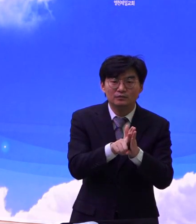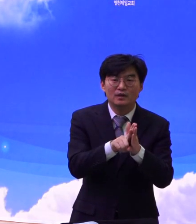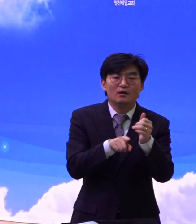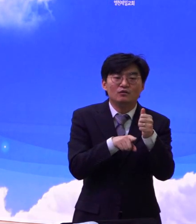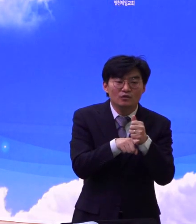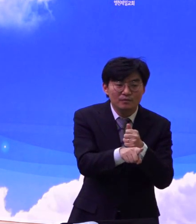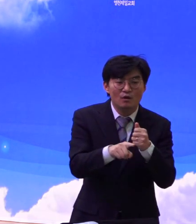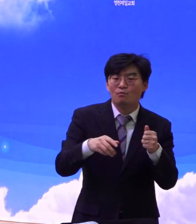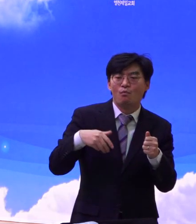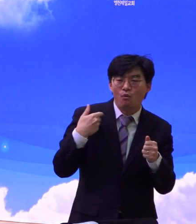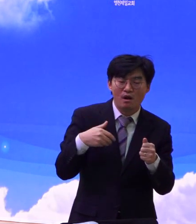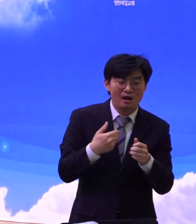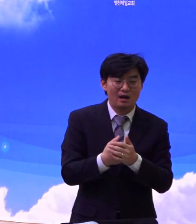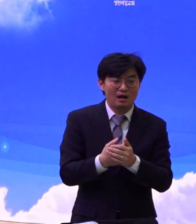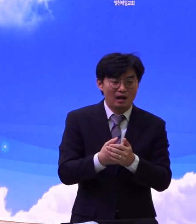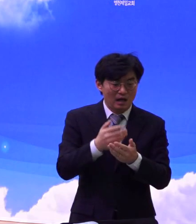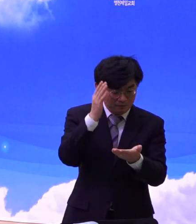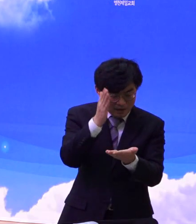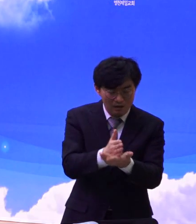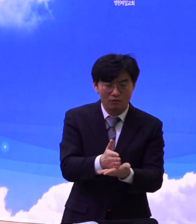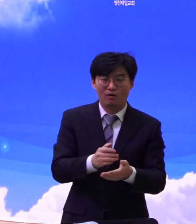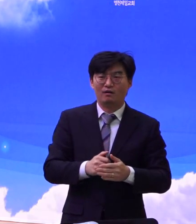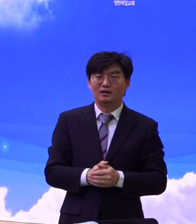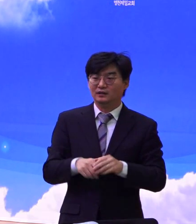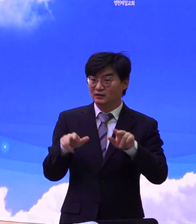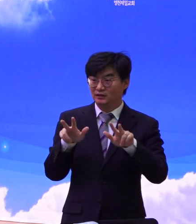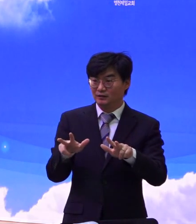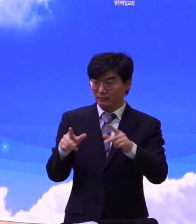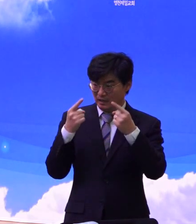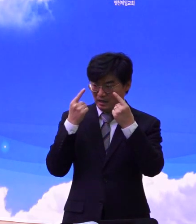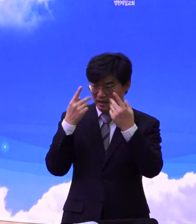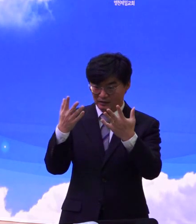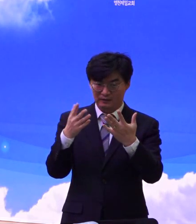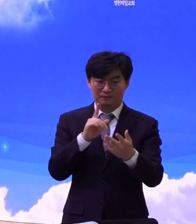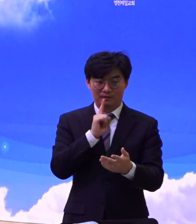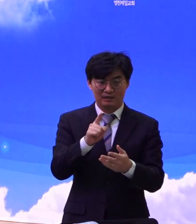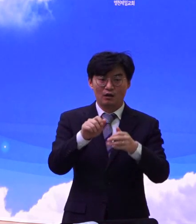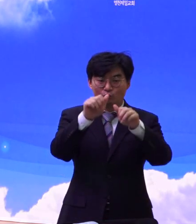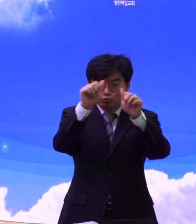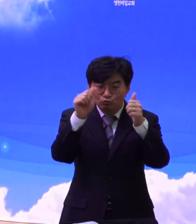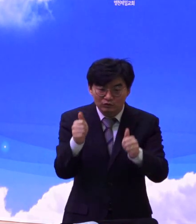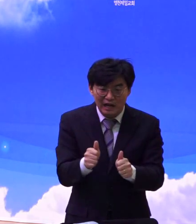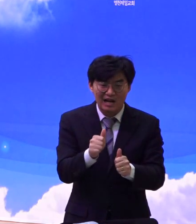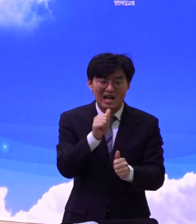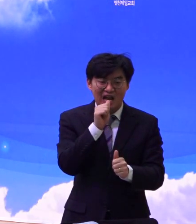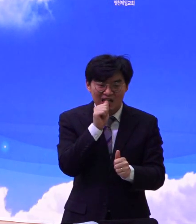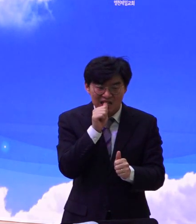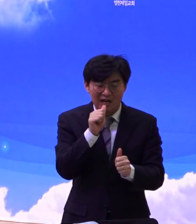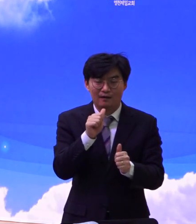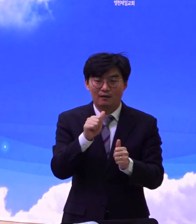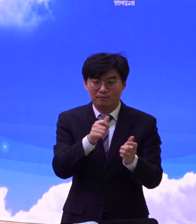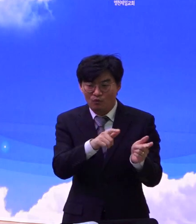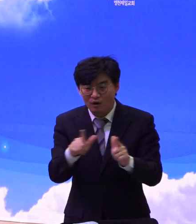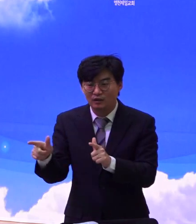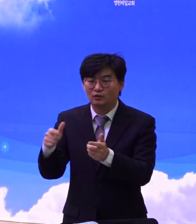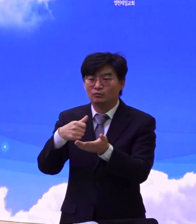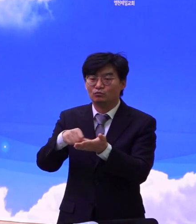히스기야는 용기를 내어서 결단력 있는 개혁을 했던 것입니다. 그건